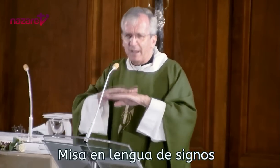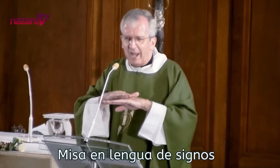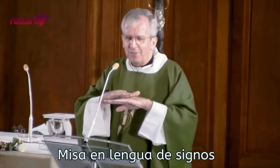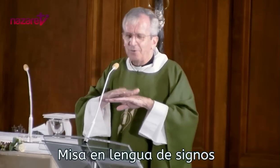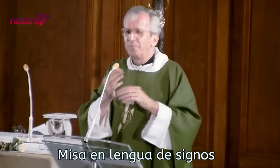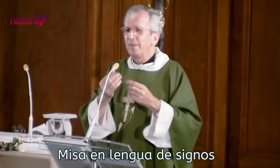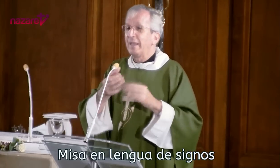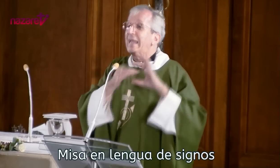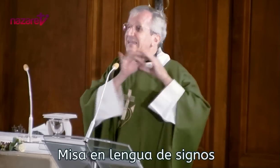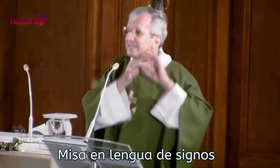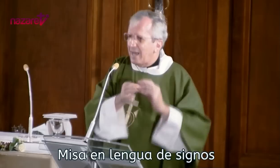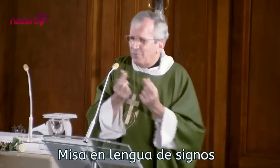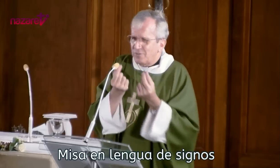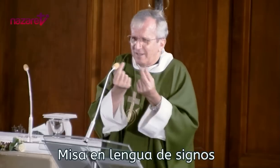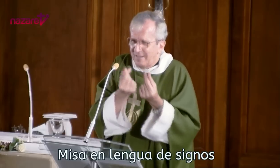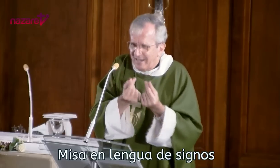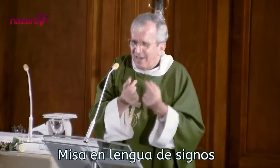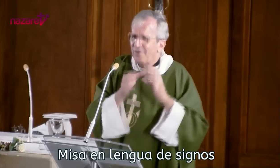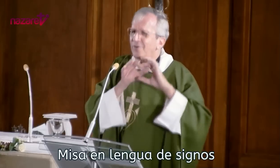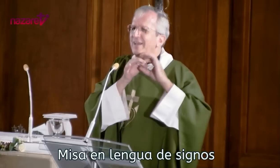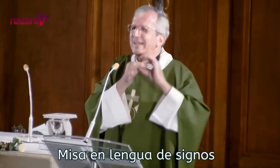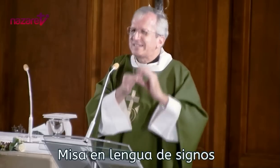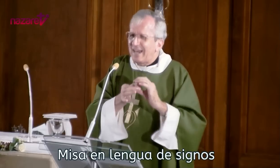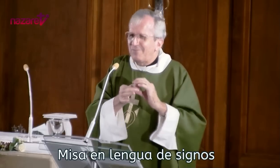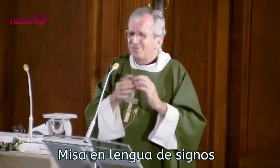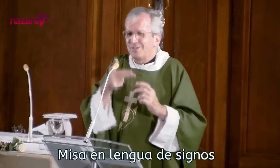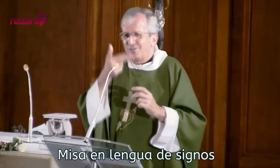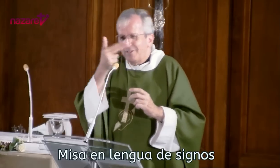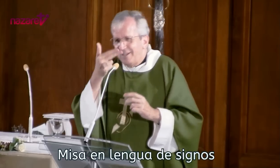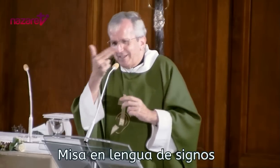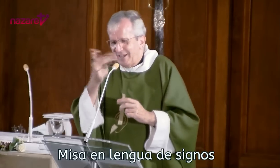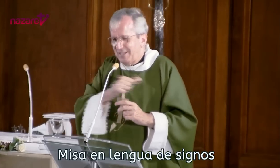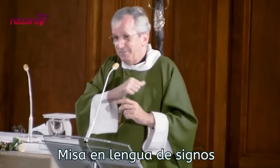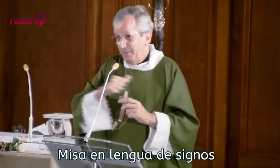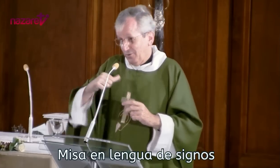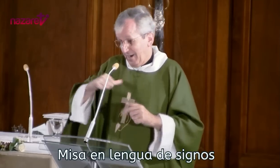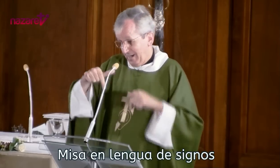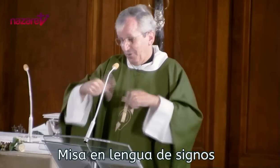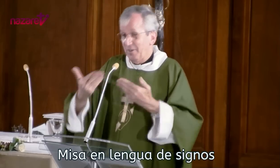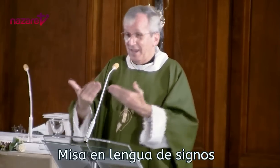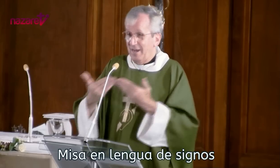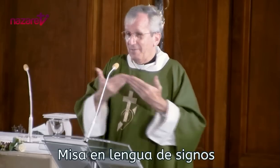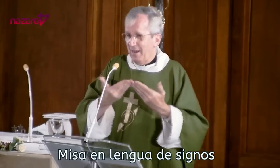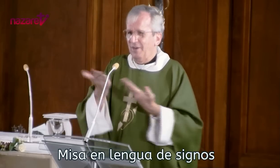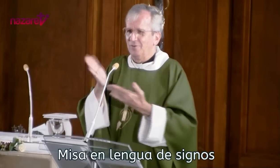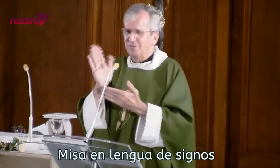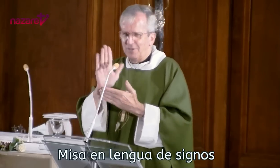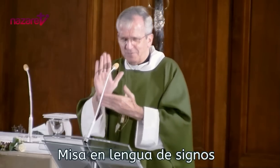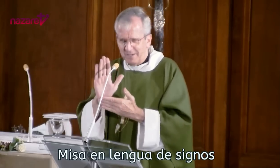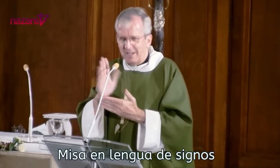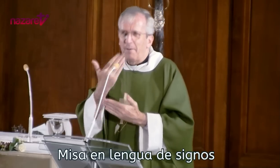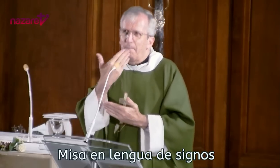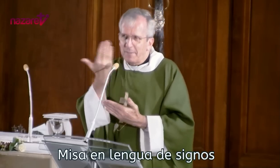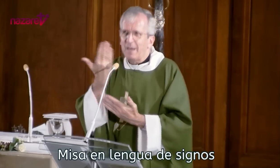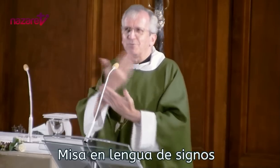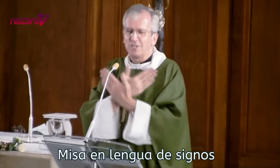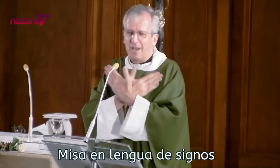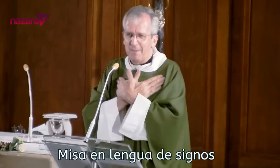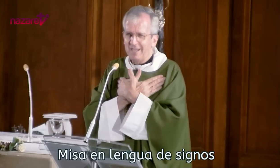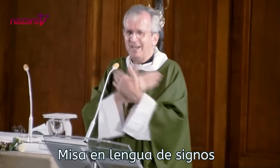pecado, esclavos del dinero, esclavos de esos intereses personales que hoy en el Evangelio se nos presentaban. Pidamos a María